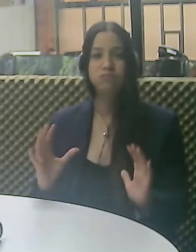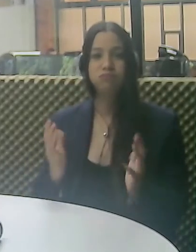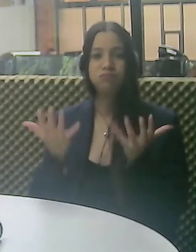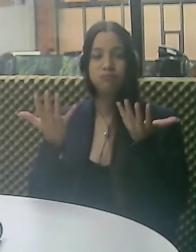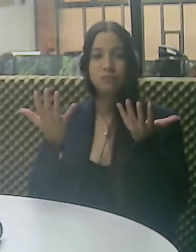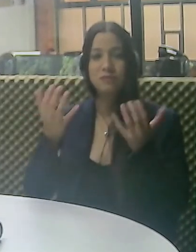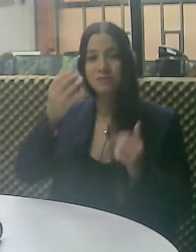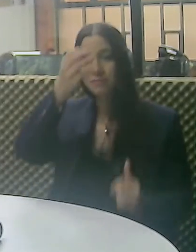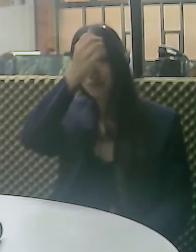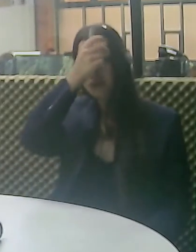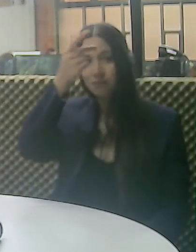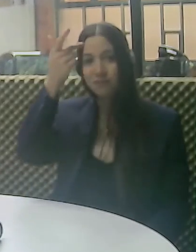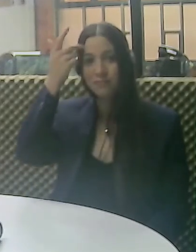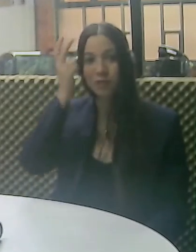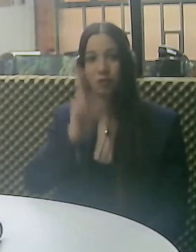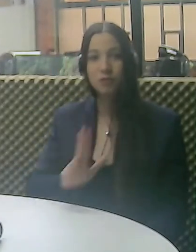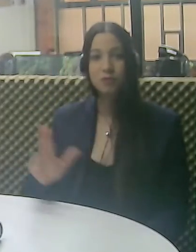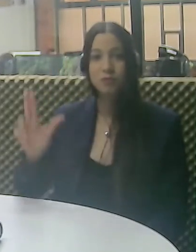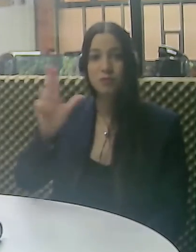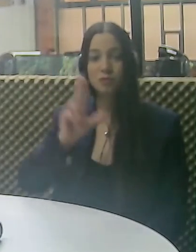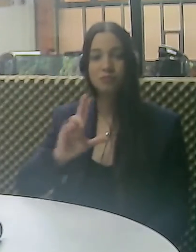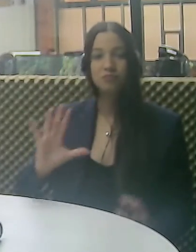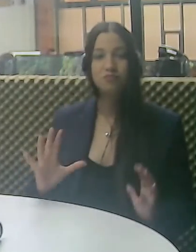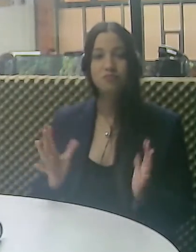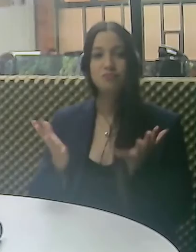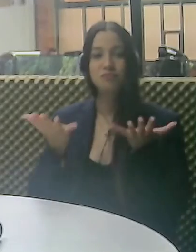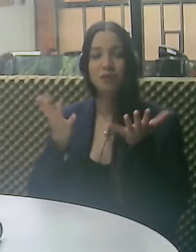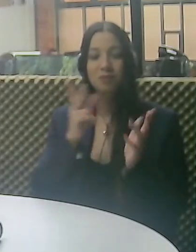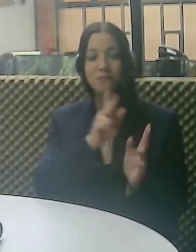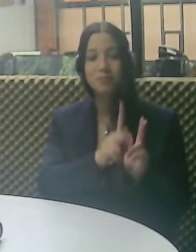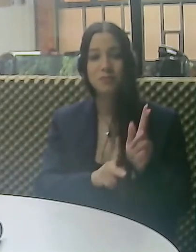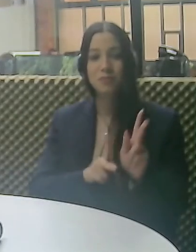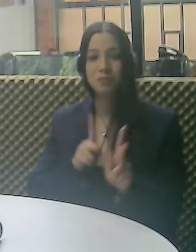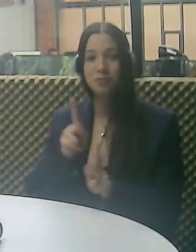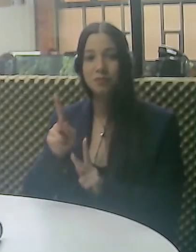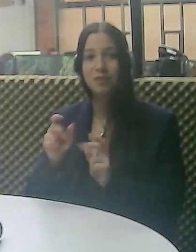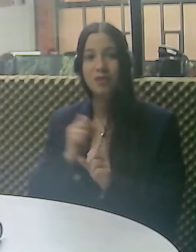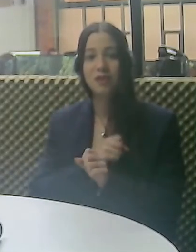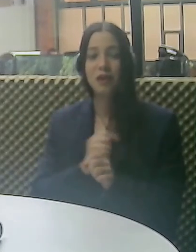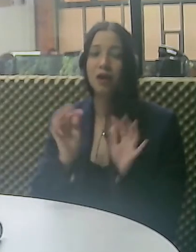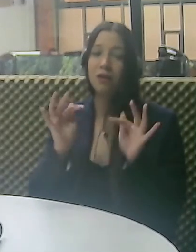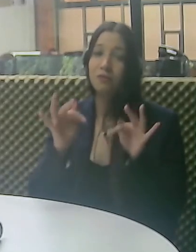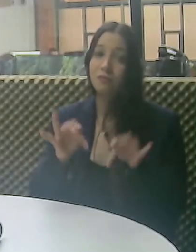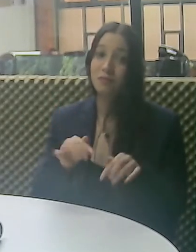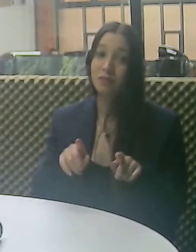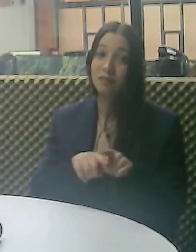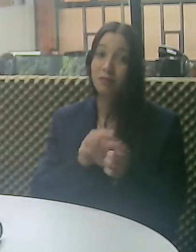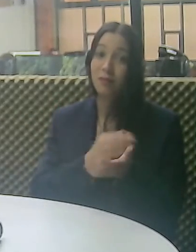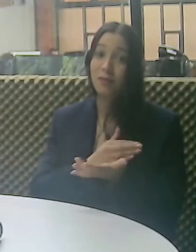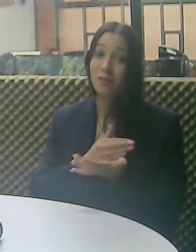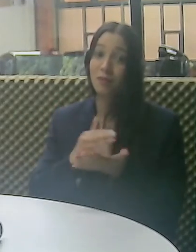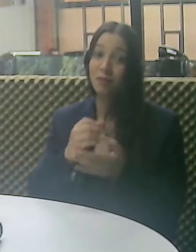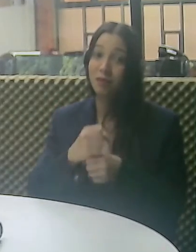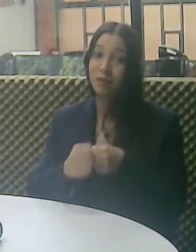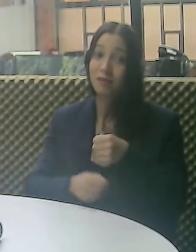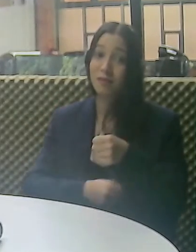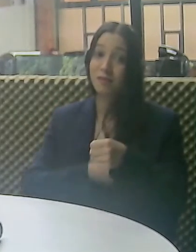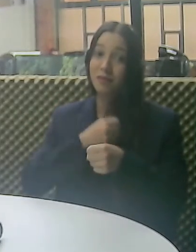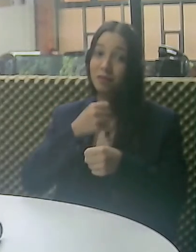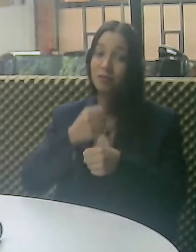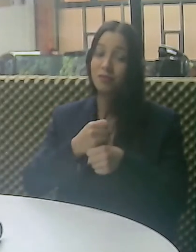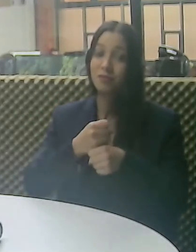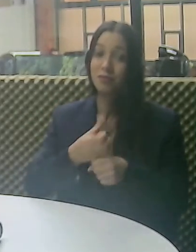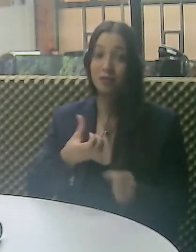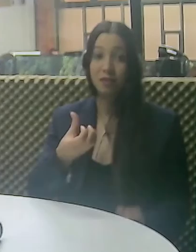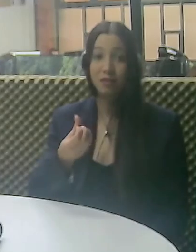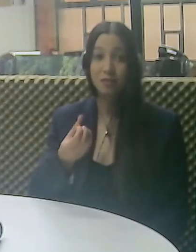promovido pela Prefeitura de Uberlândia para celebrar junto à população o ano que se finda e o que se aproxima. Ao lado de